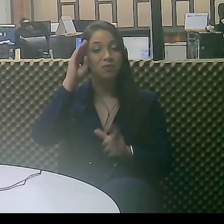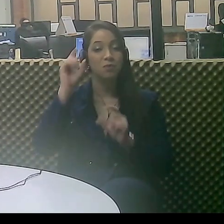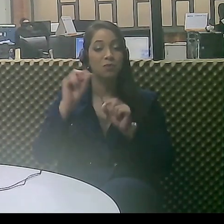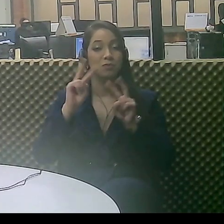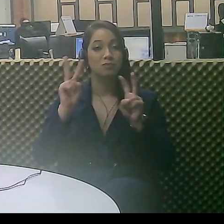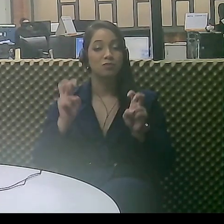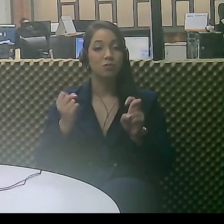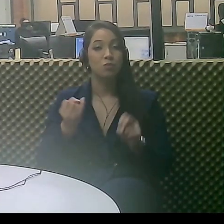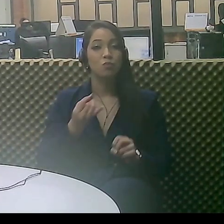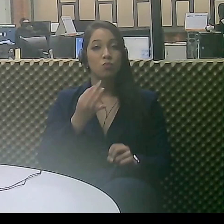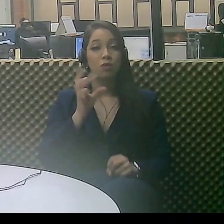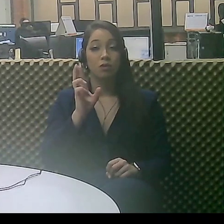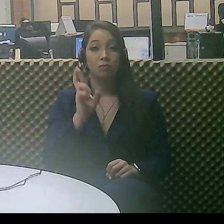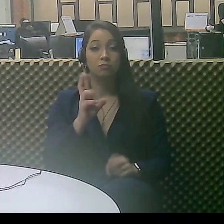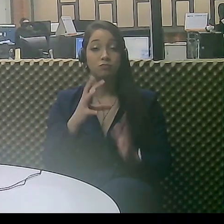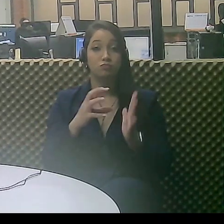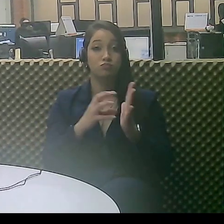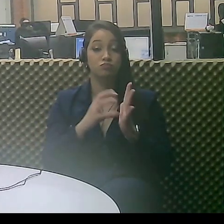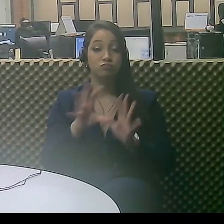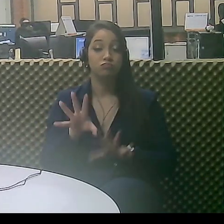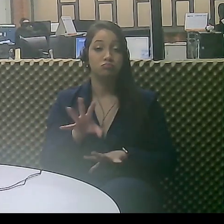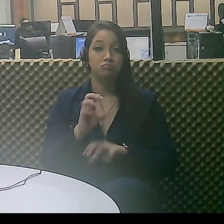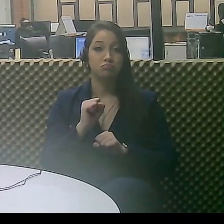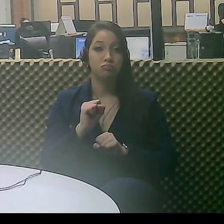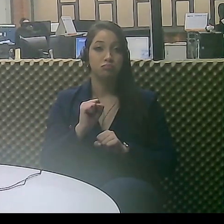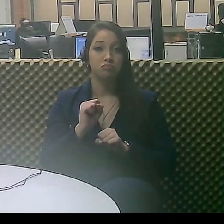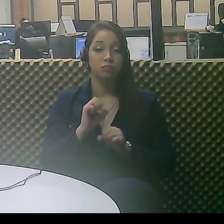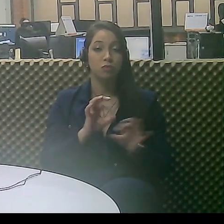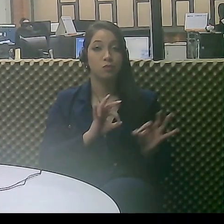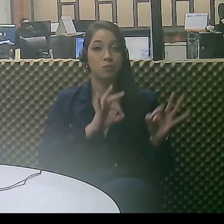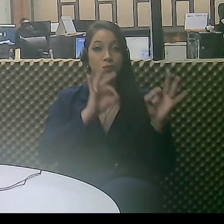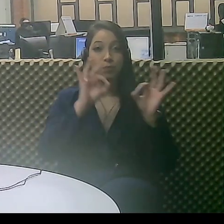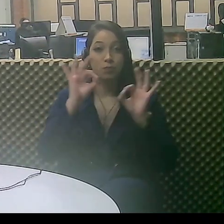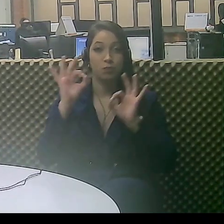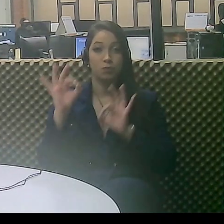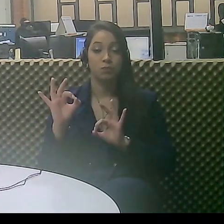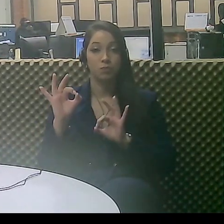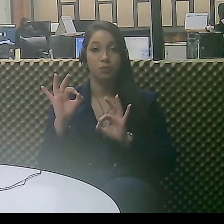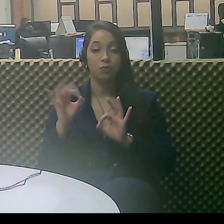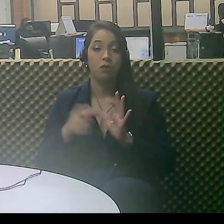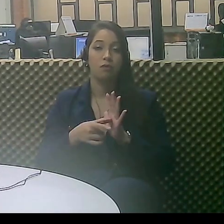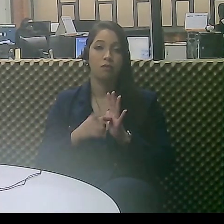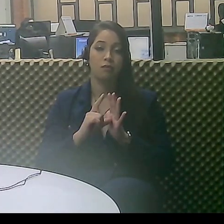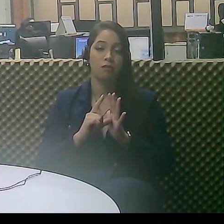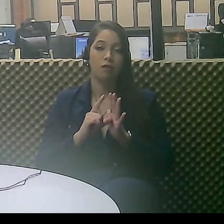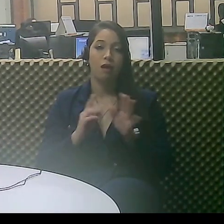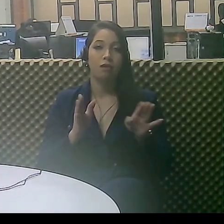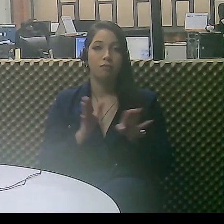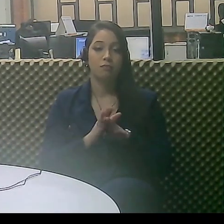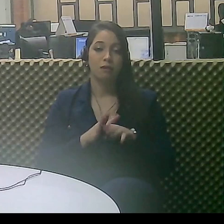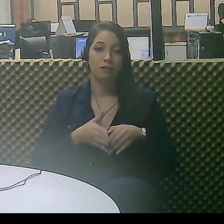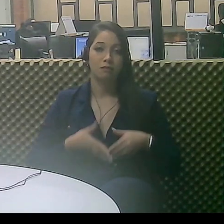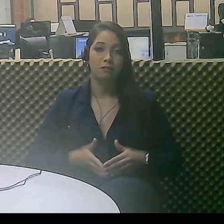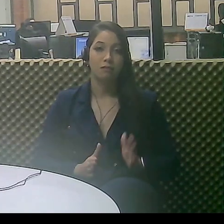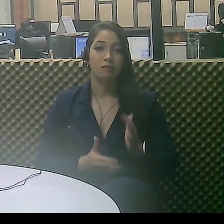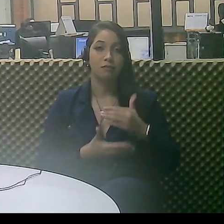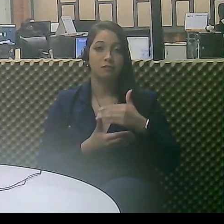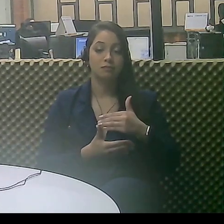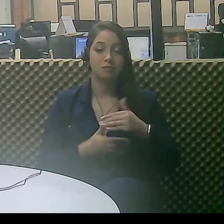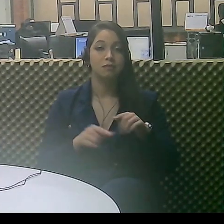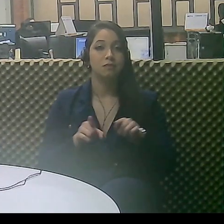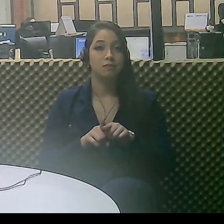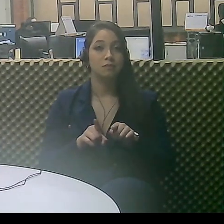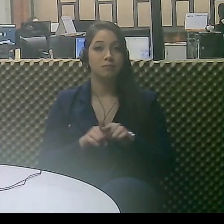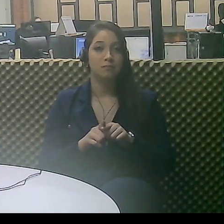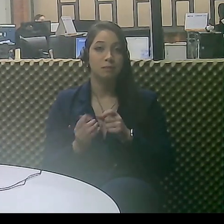quantidade de gestantes soropositivas todo o acompanhamento desde o pré-natal ao parto incluindo a cobertura